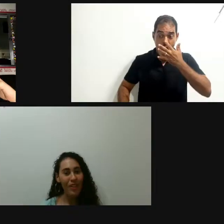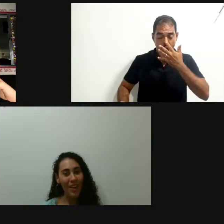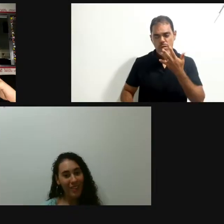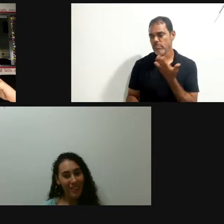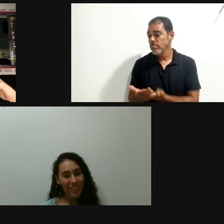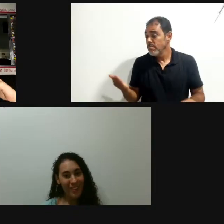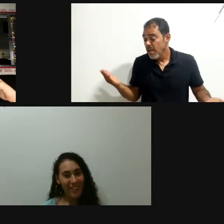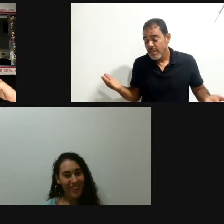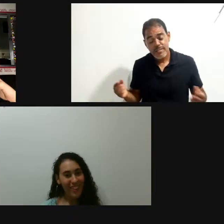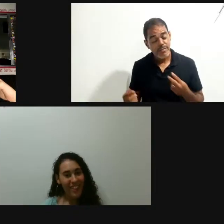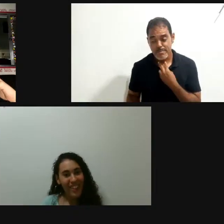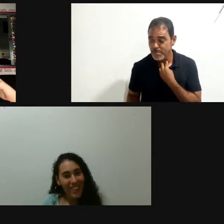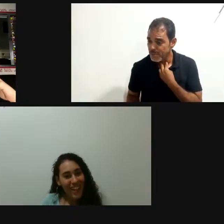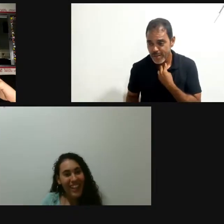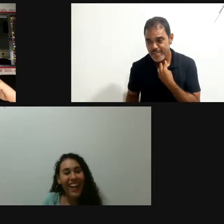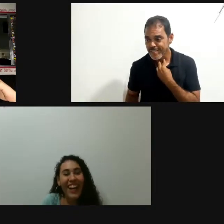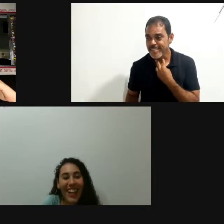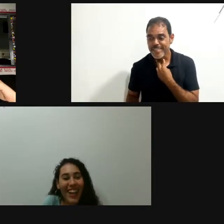sabendo o final.